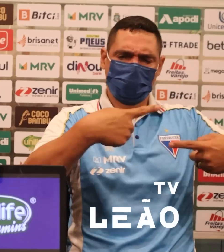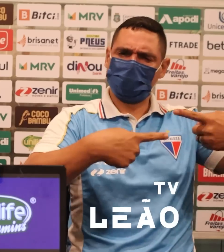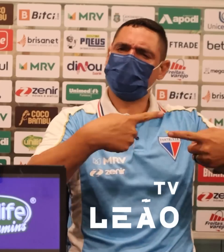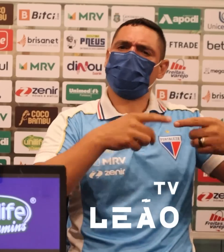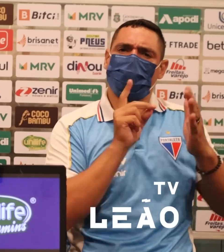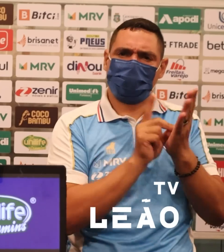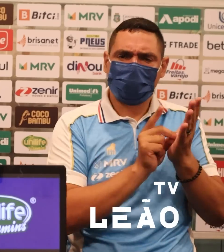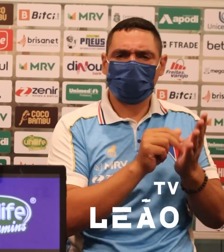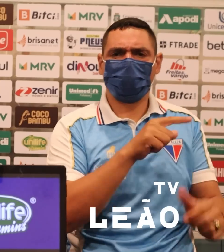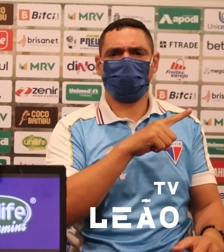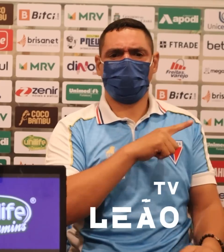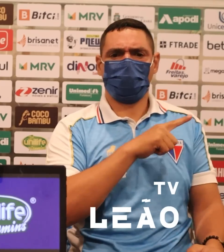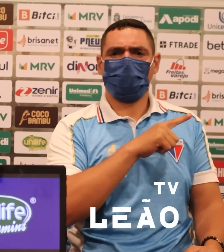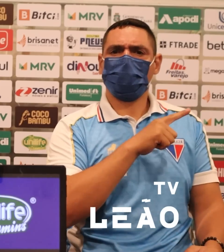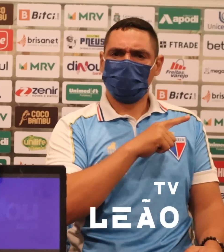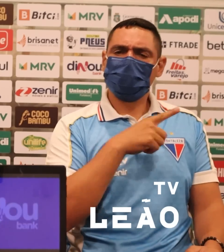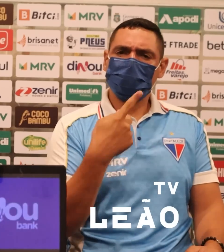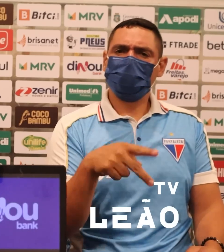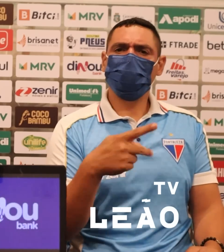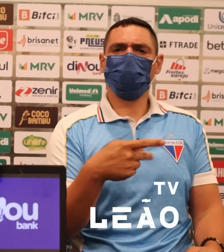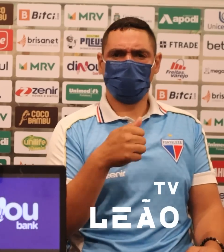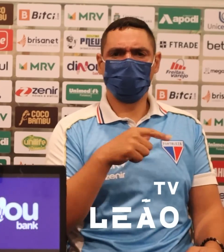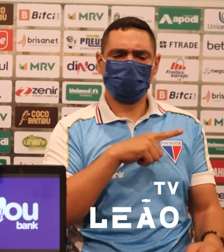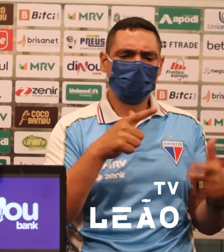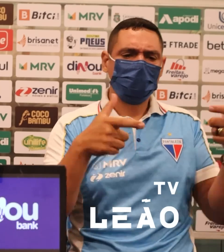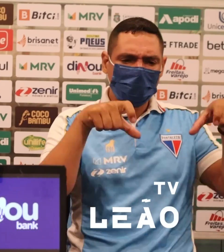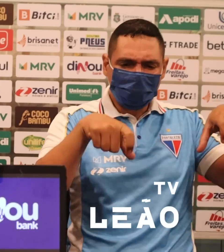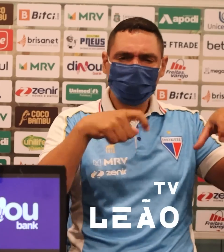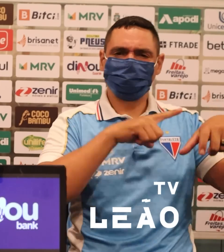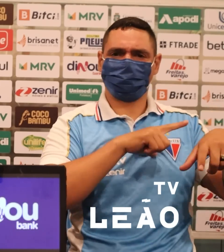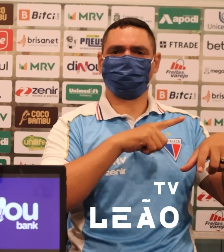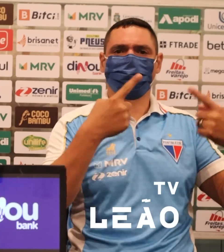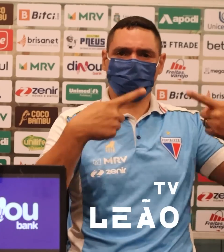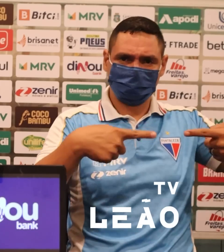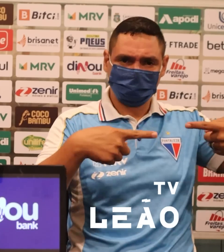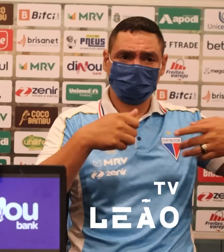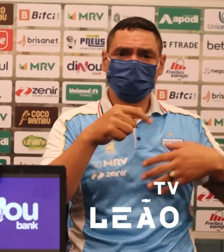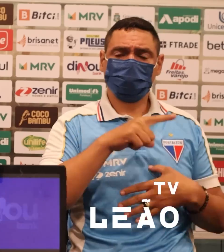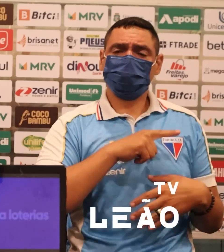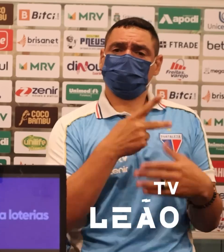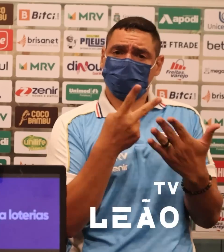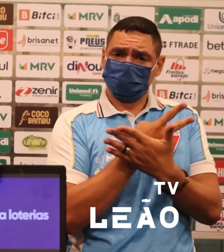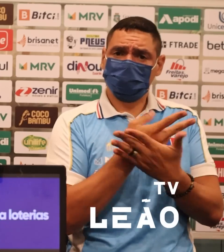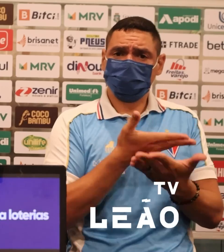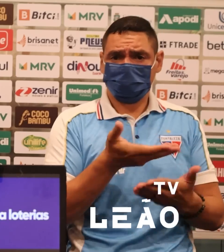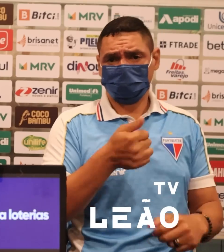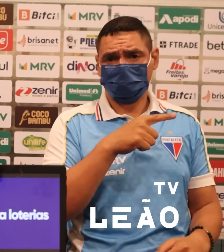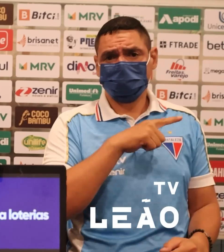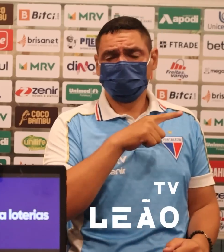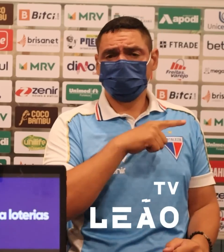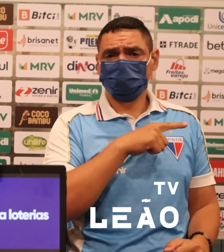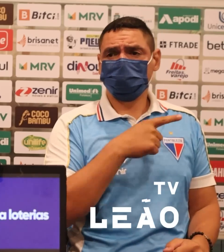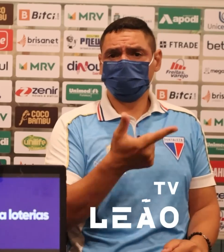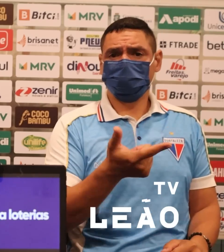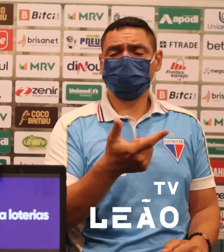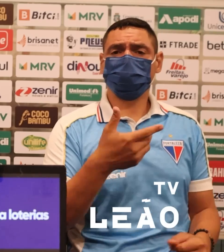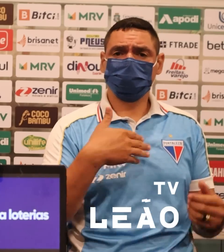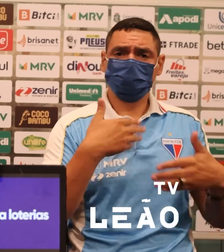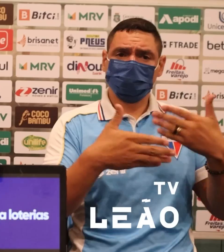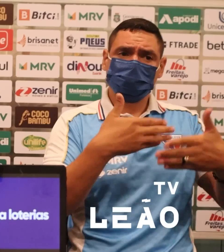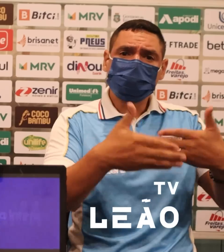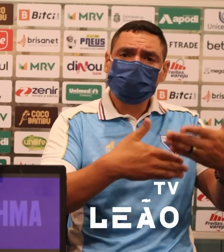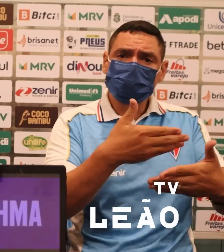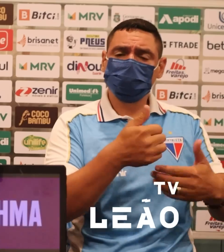disputado en sector medio campo de juego. Suele acontecer en últimas